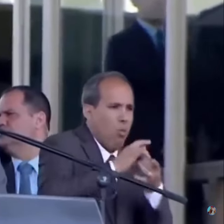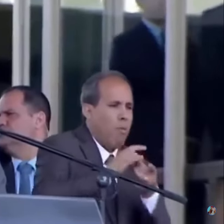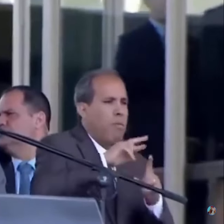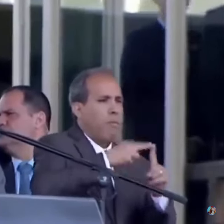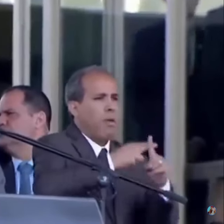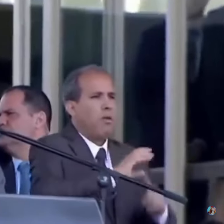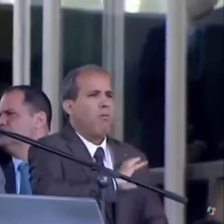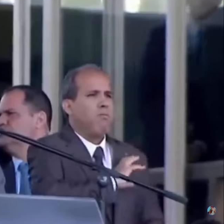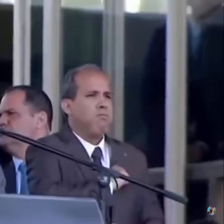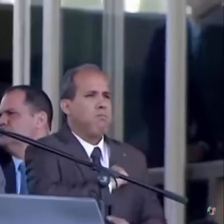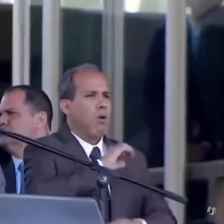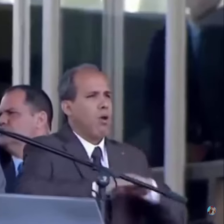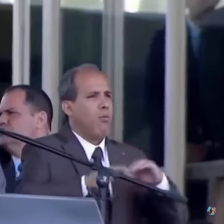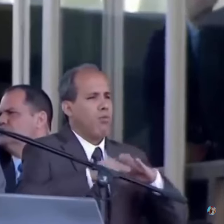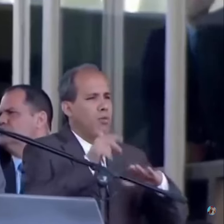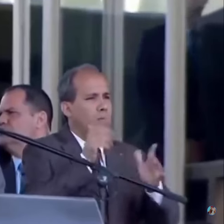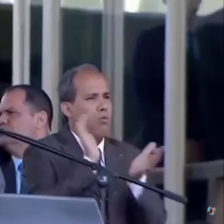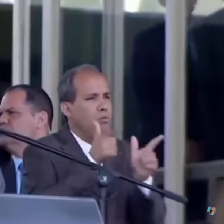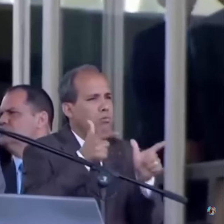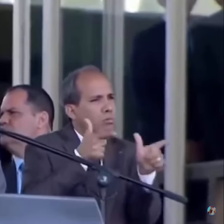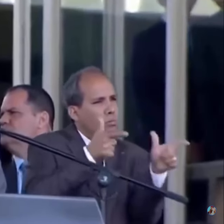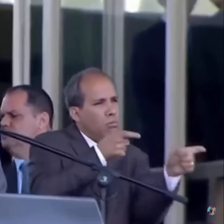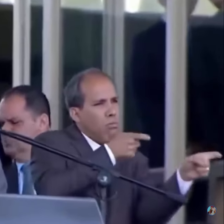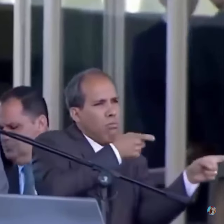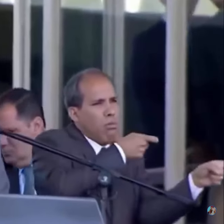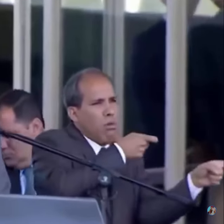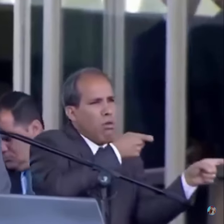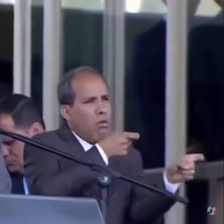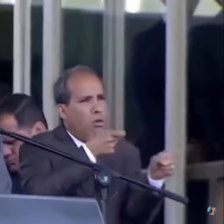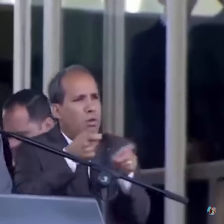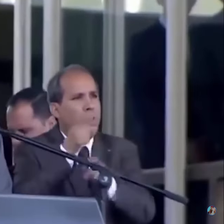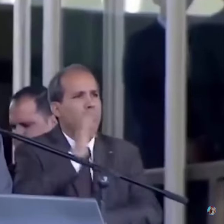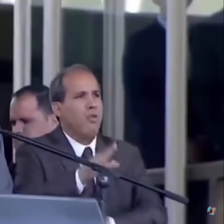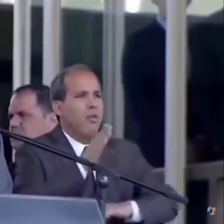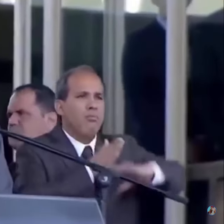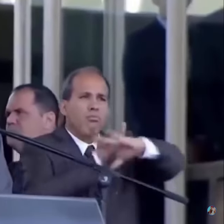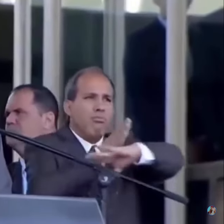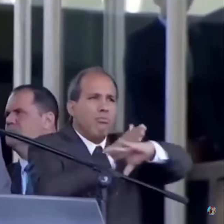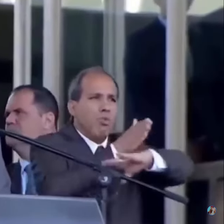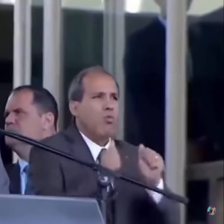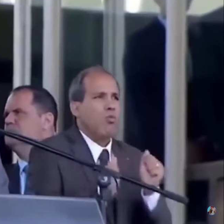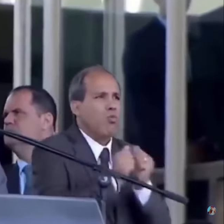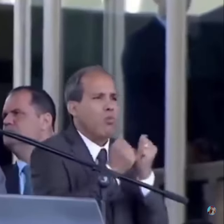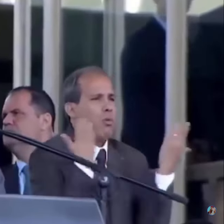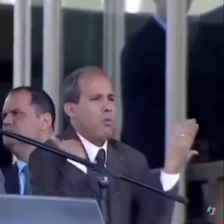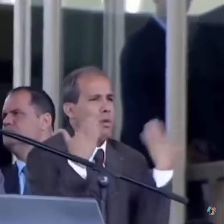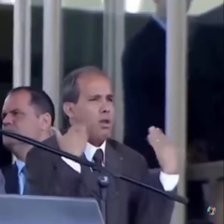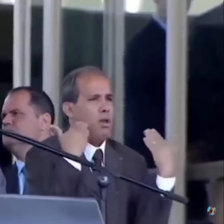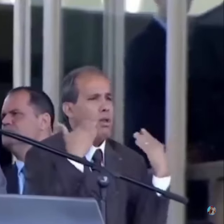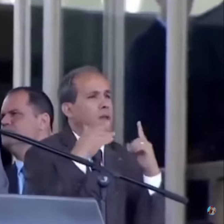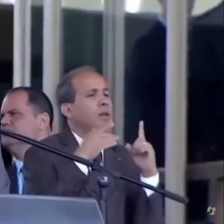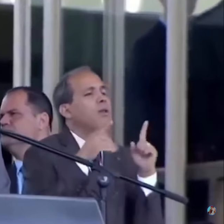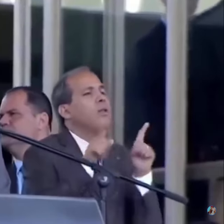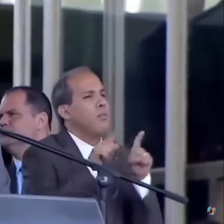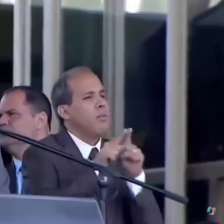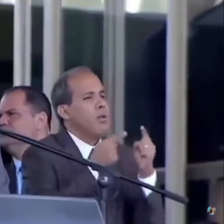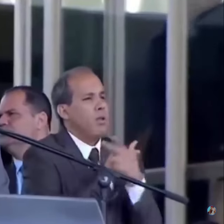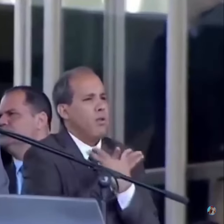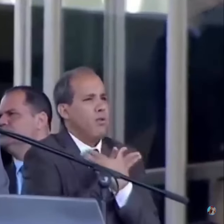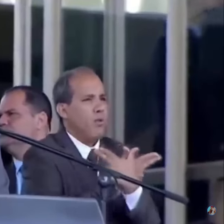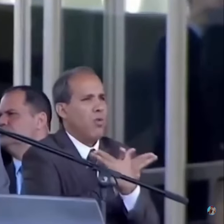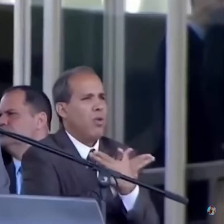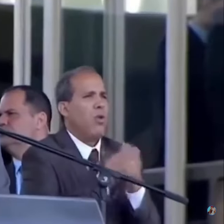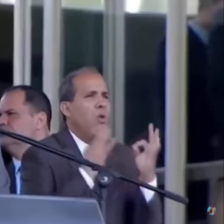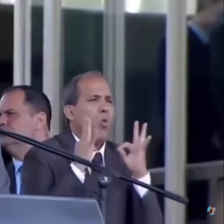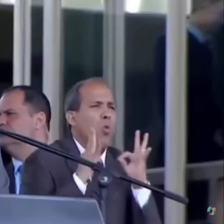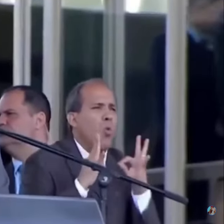à profissão das armas. Estivemos presentes ao lado da Marinha do Brasil e da Força Aérea Brasileira em